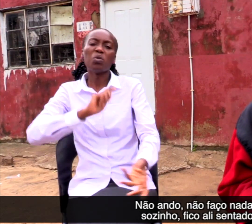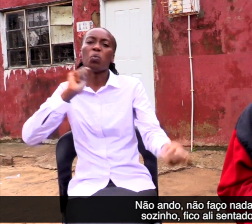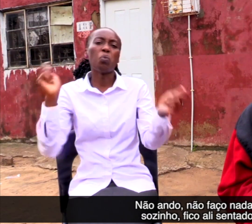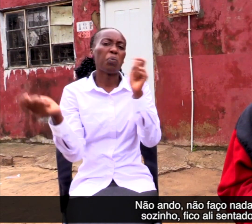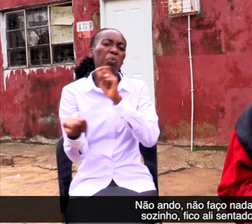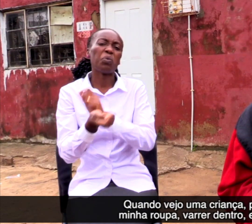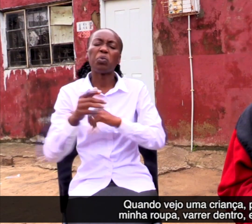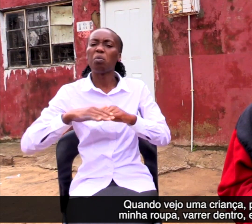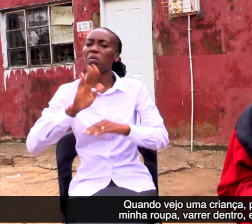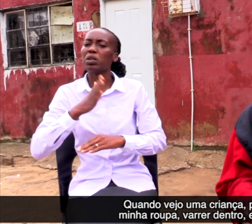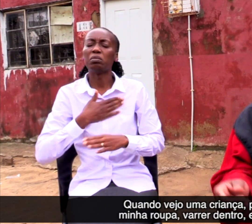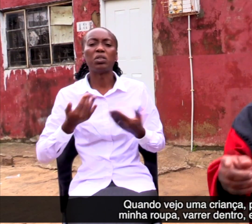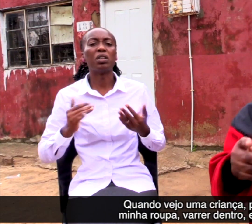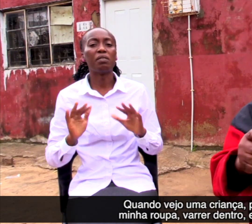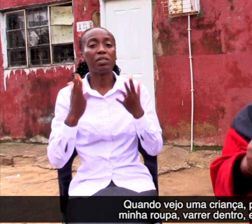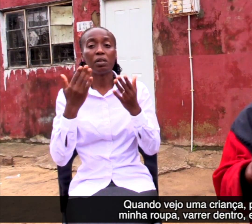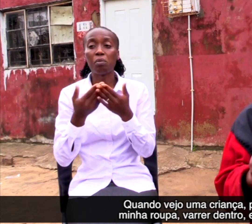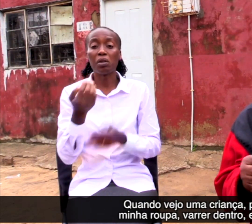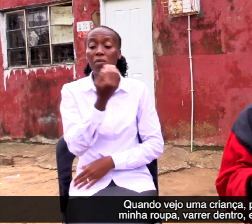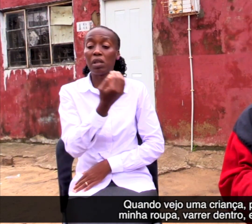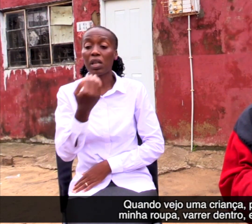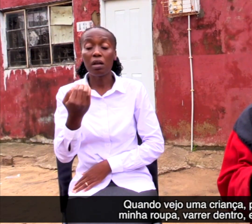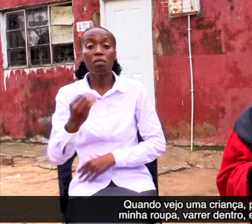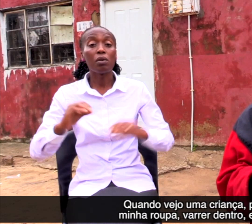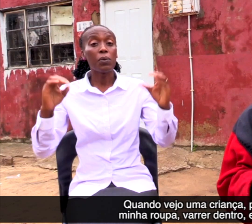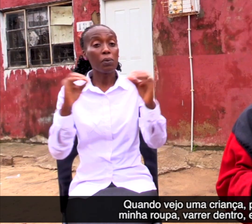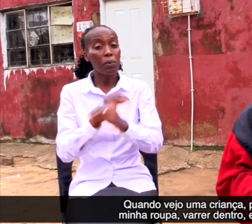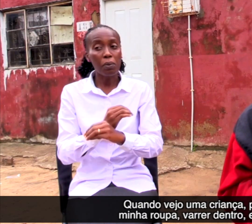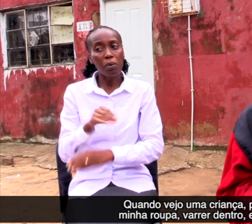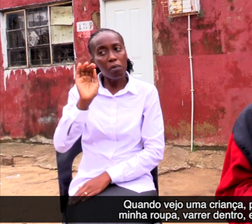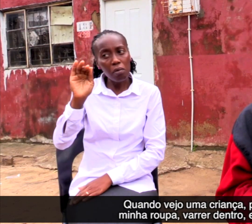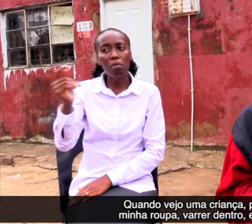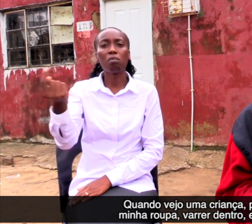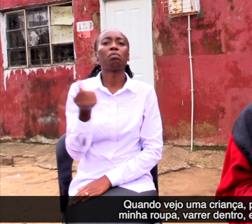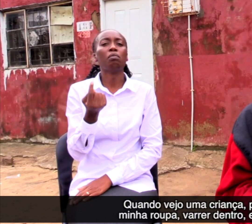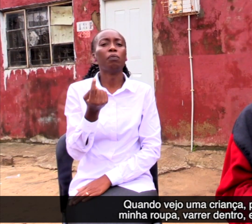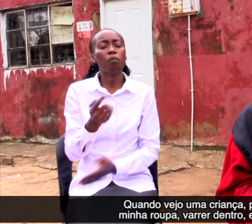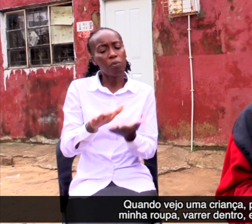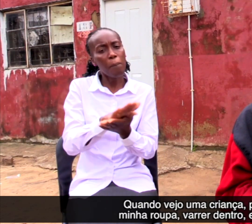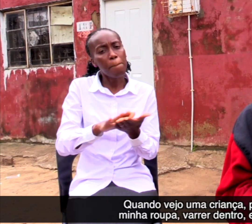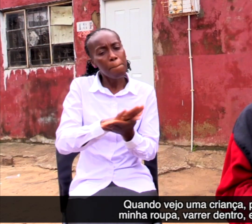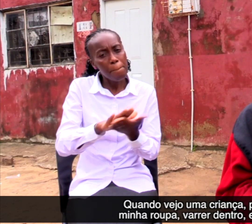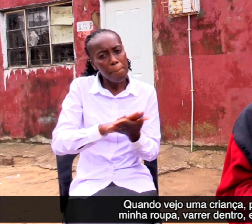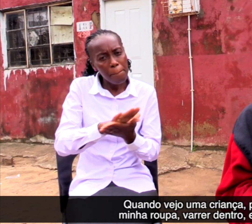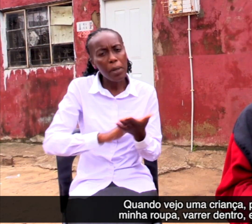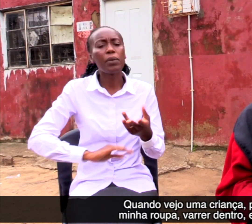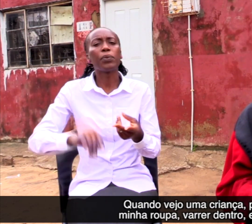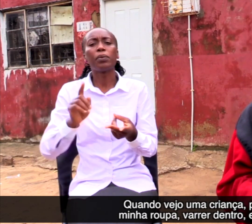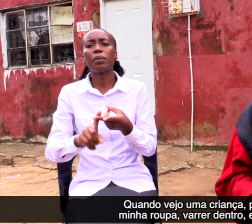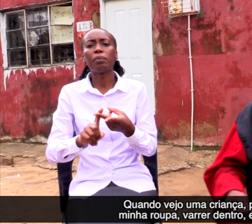Sentado. Se não ver criança aí que tem alguma que chama, anda cá, lavar minha roupa,